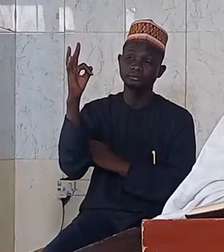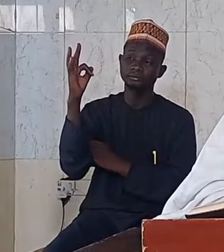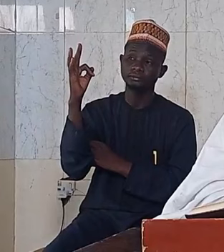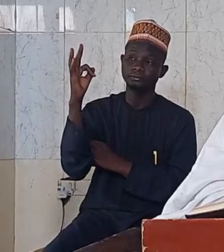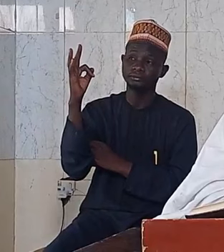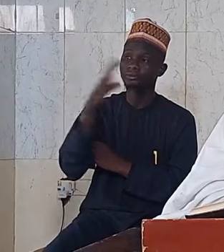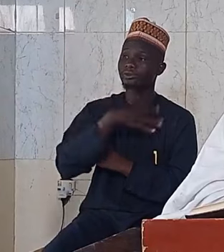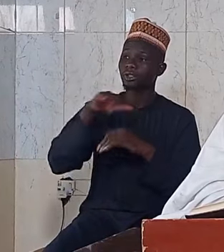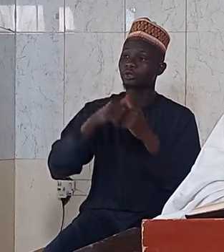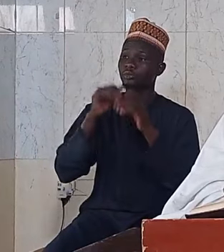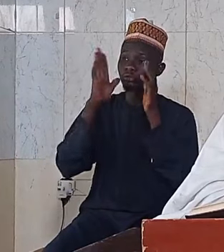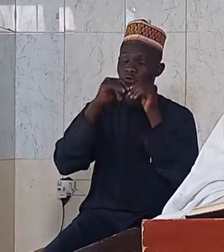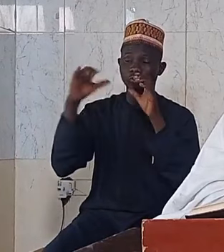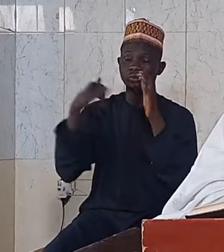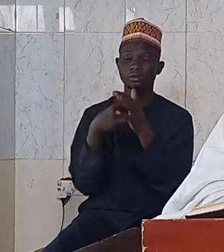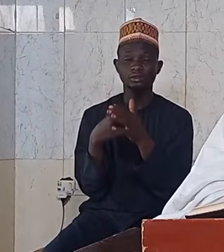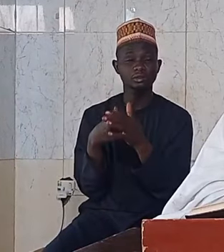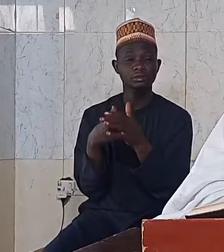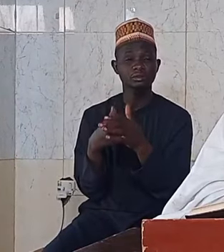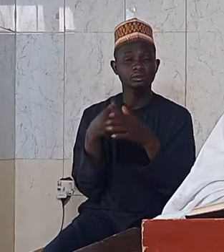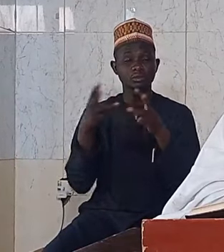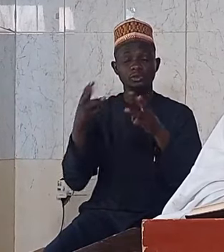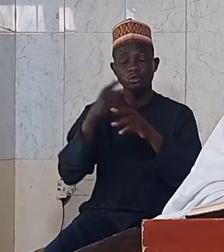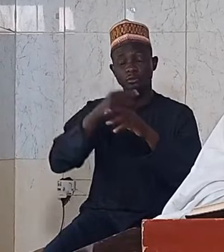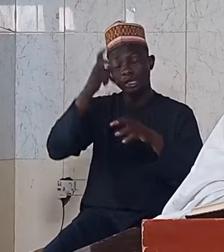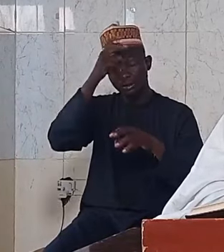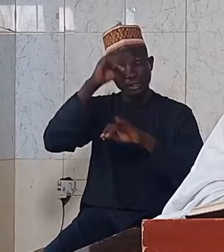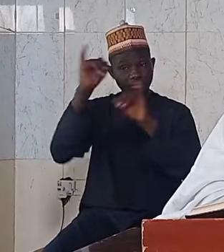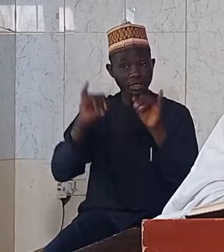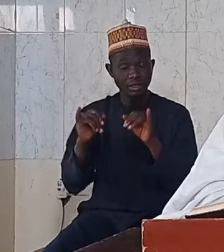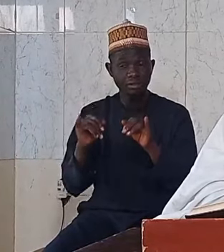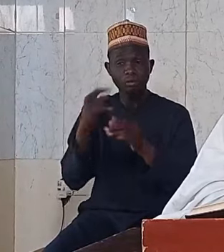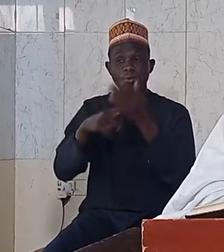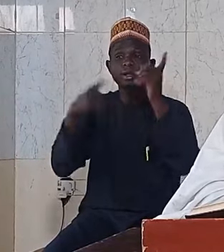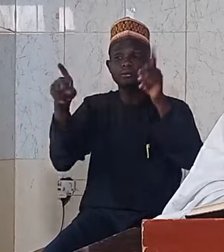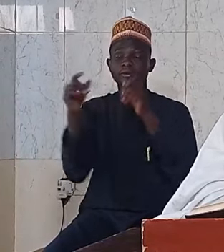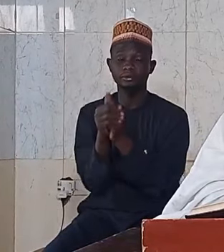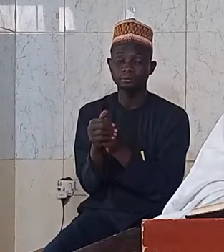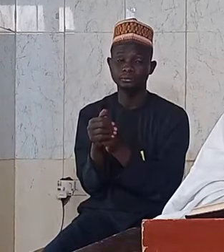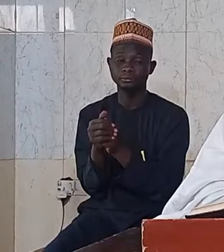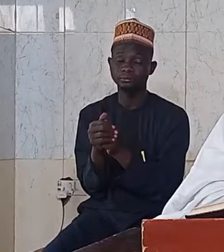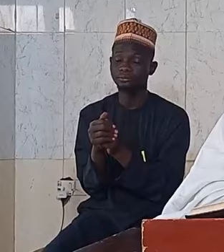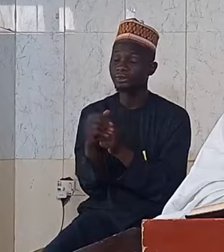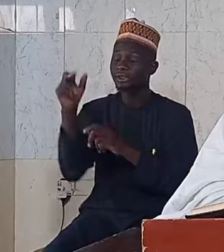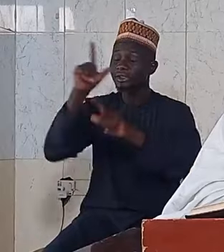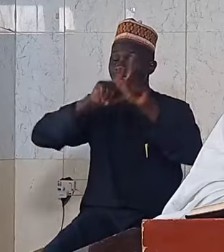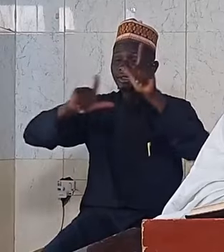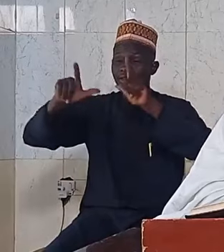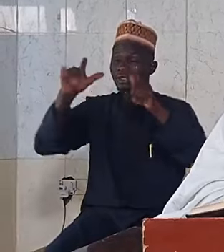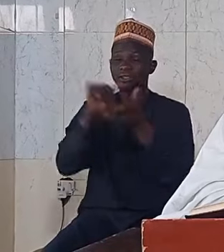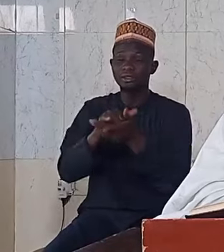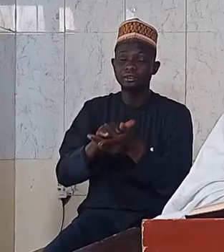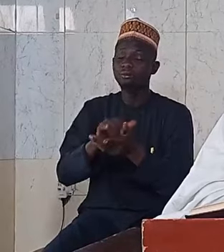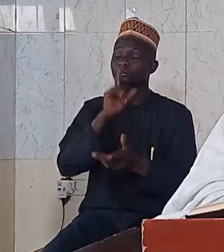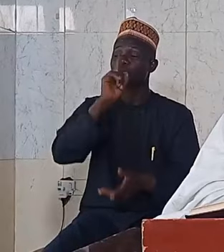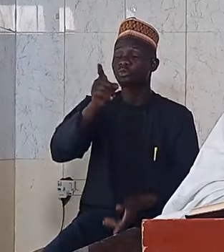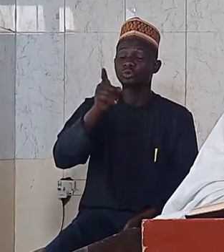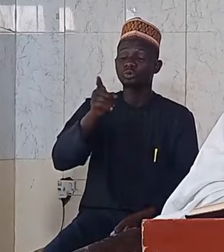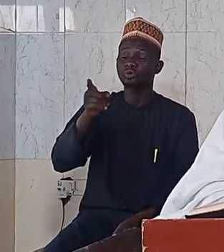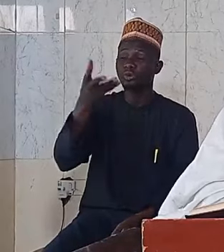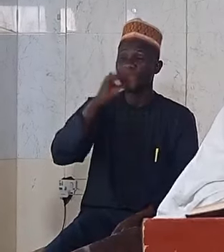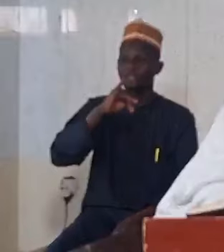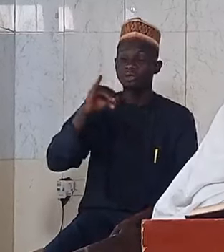كما دا كافريسي كي في سبيل الطاغوت تو مذي فارو علامة تشيوا lalle